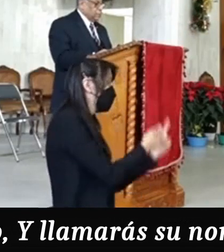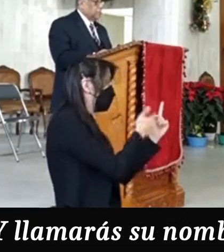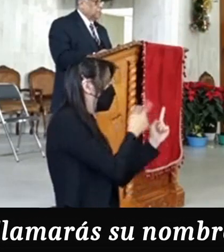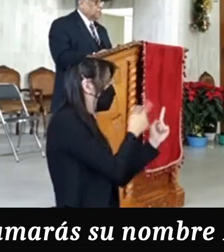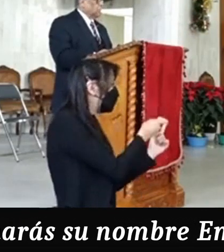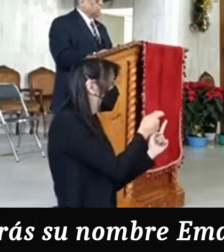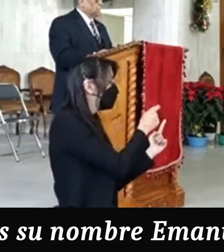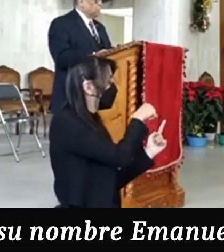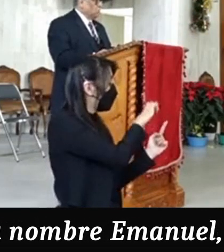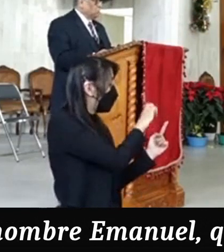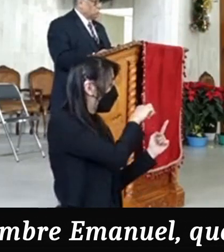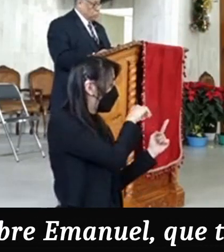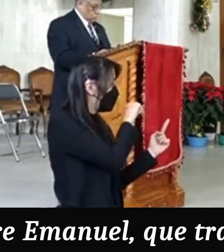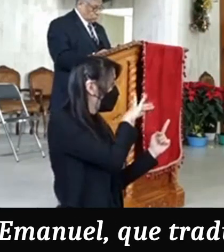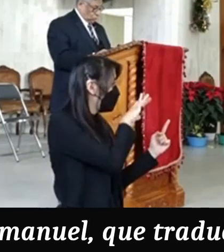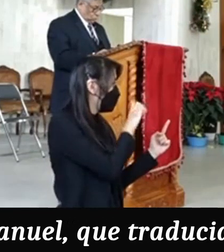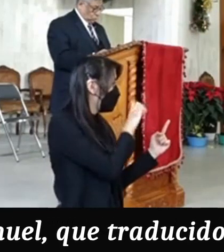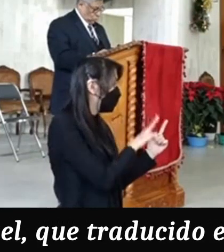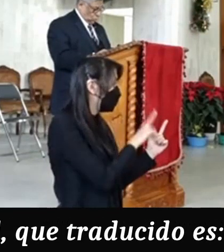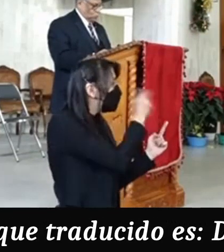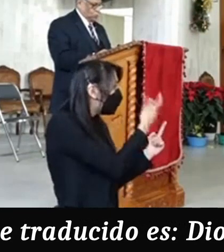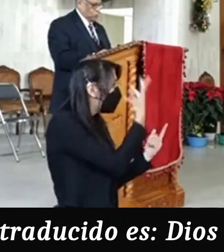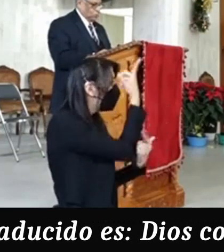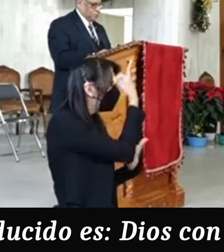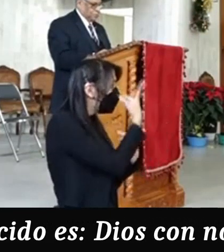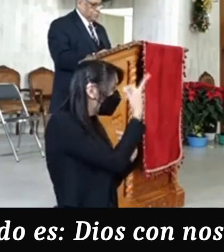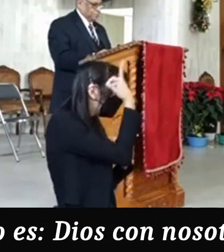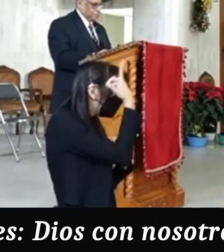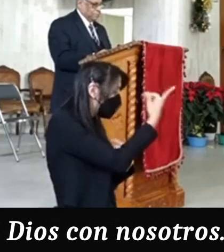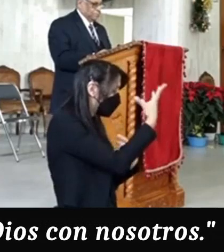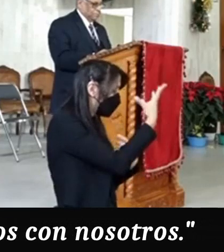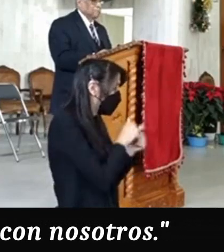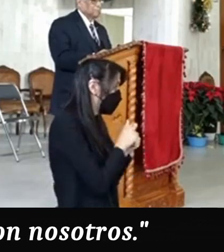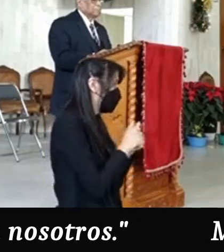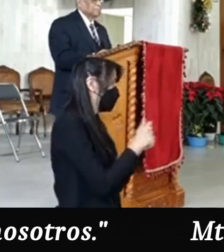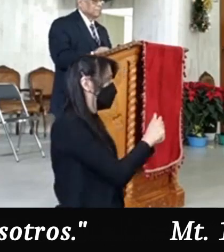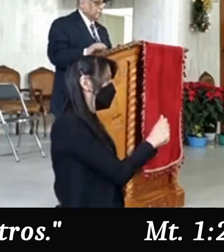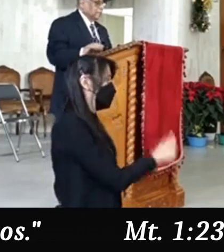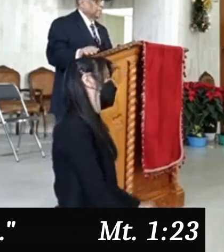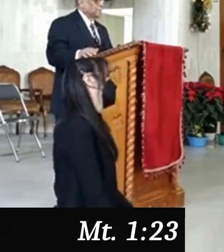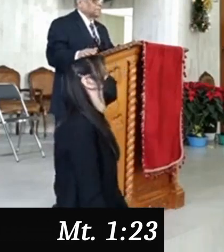traducido es Dios con nosotros.